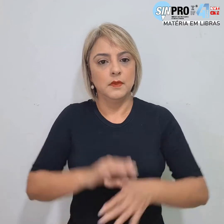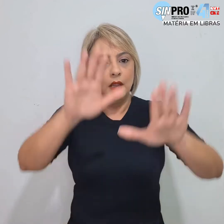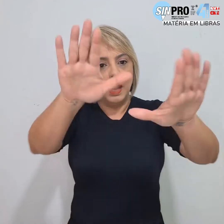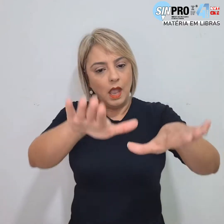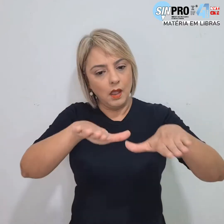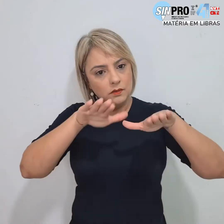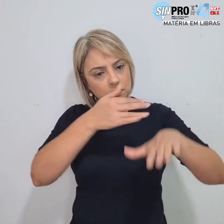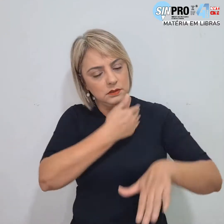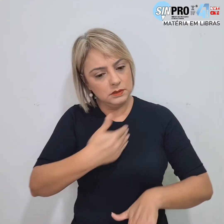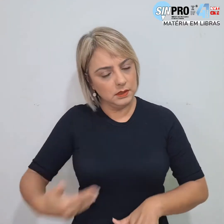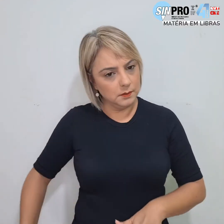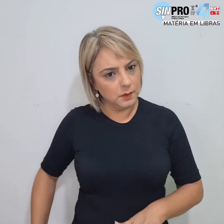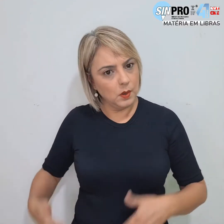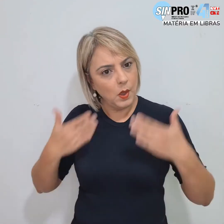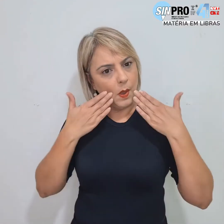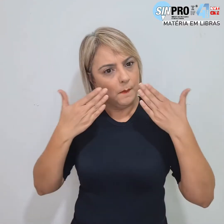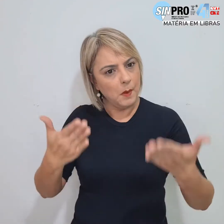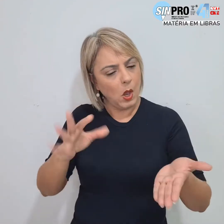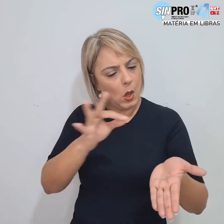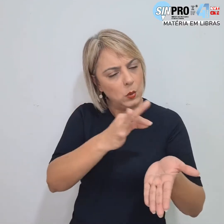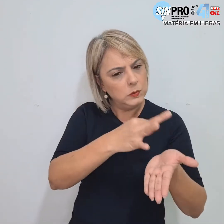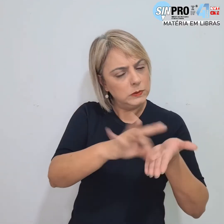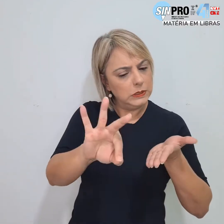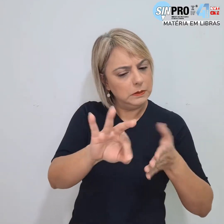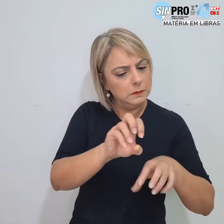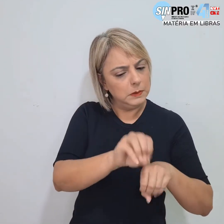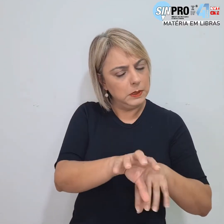Audiência pública revela os inimigos da educação.